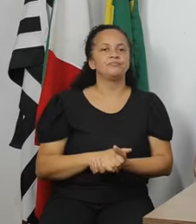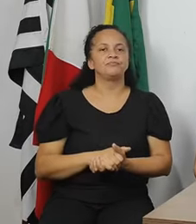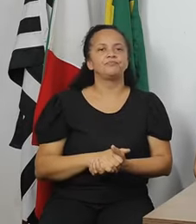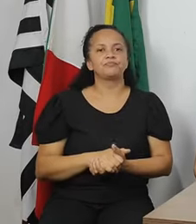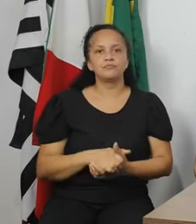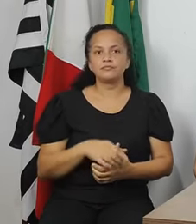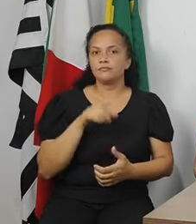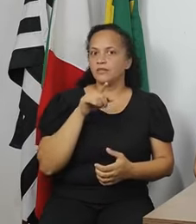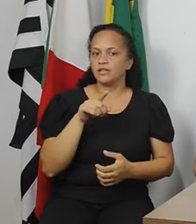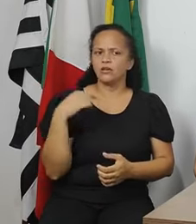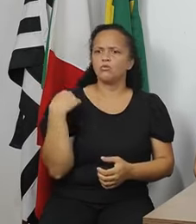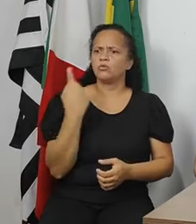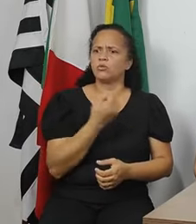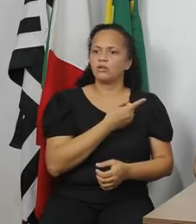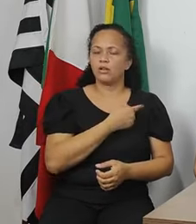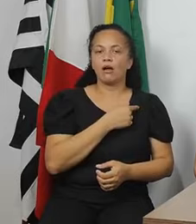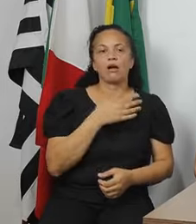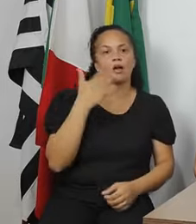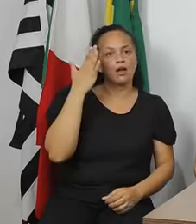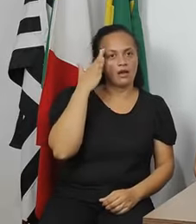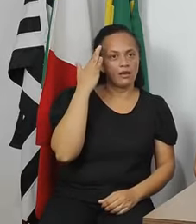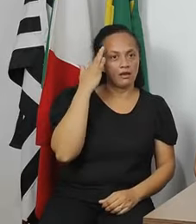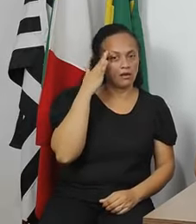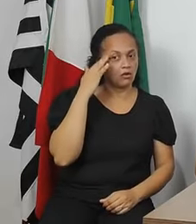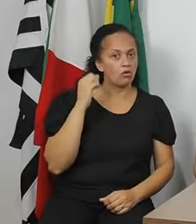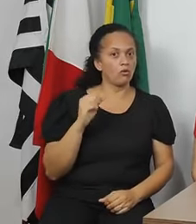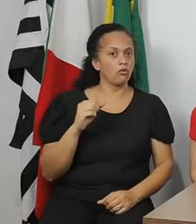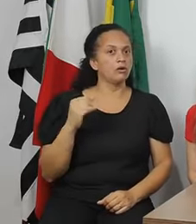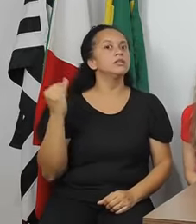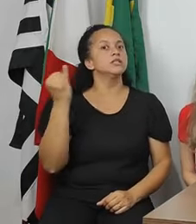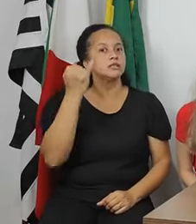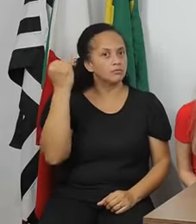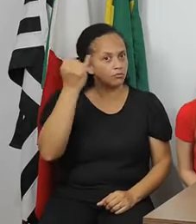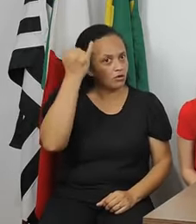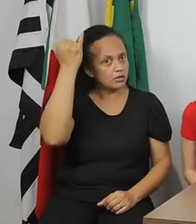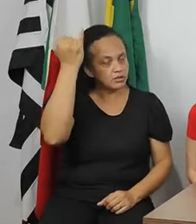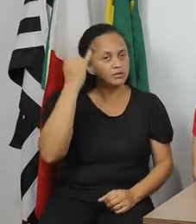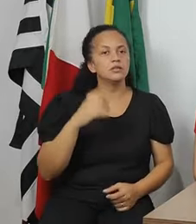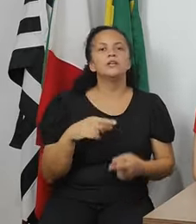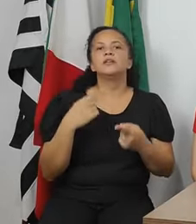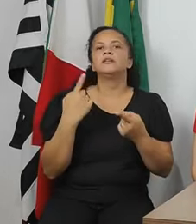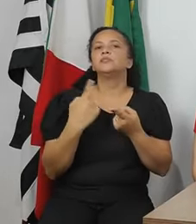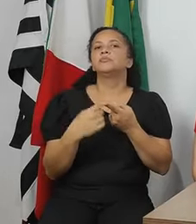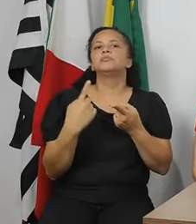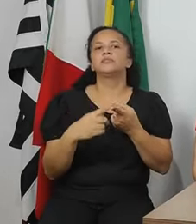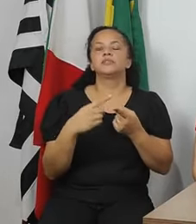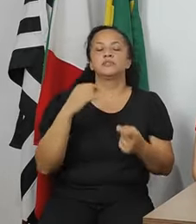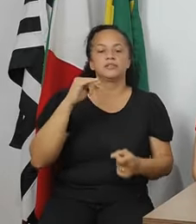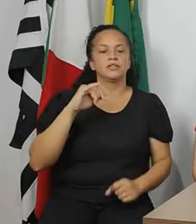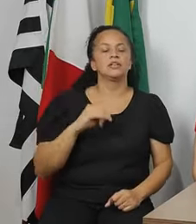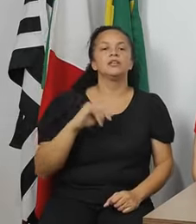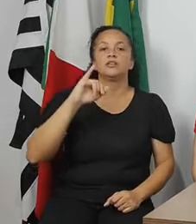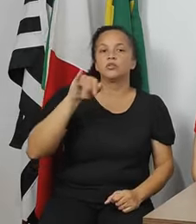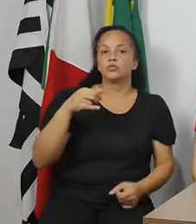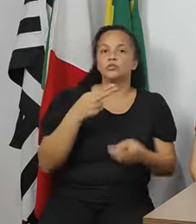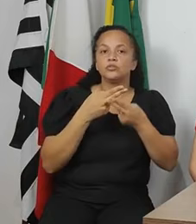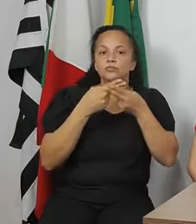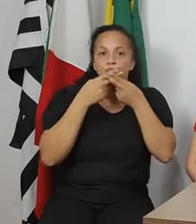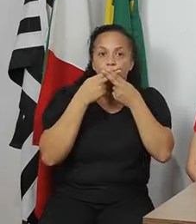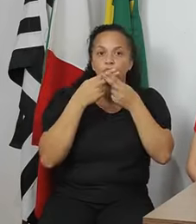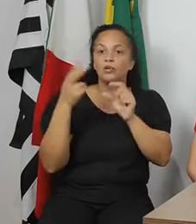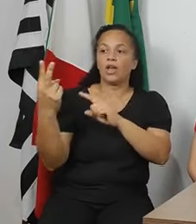gente já vê um princípio muito valioso porque nós devemos praticar o jejum, né? E ali